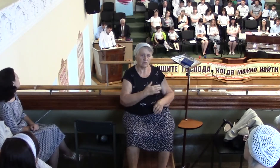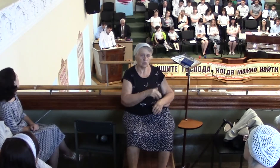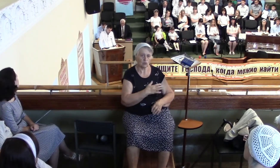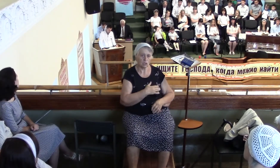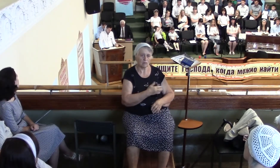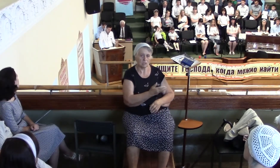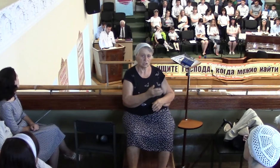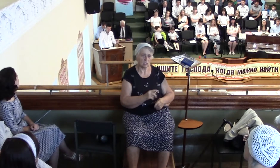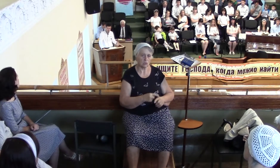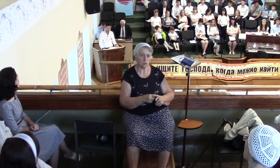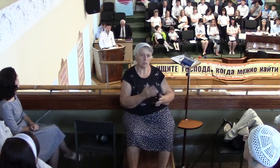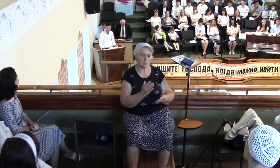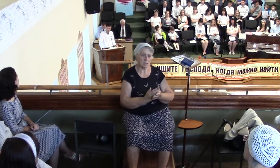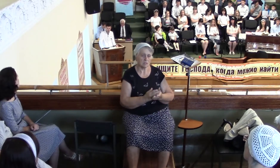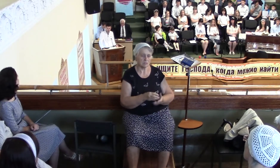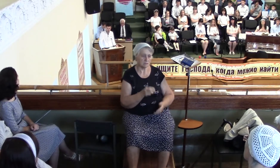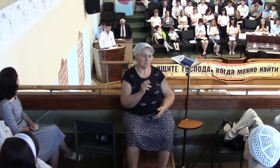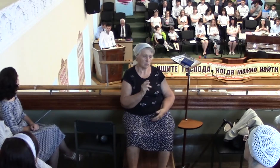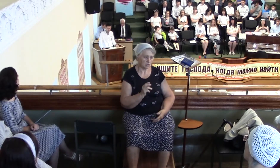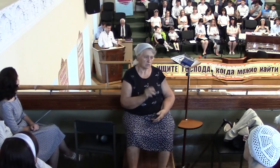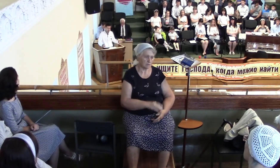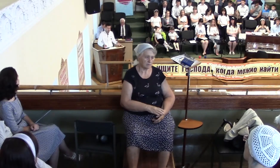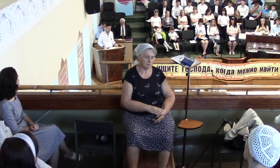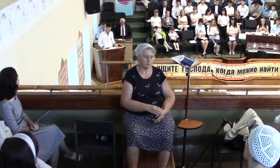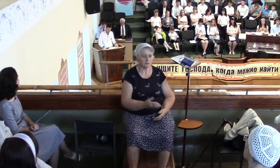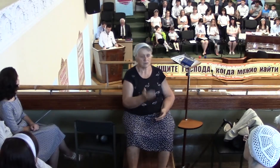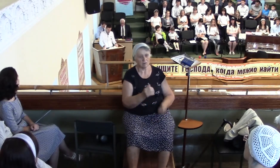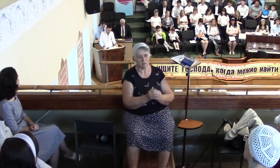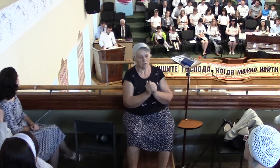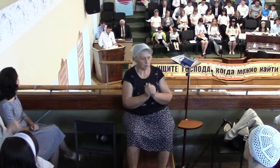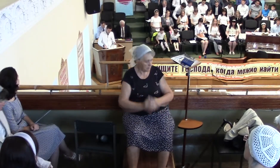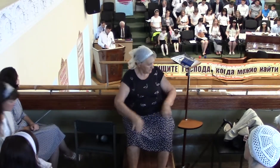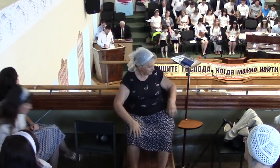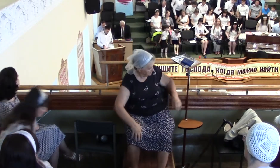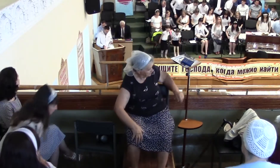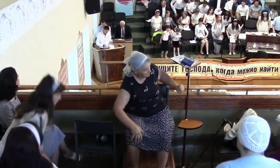душах ваших, которые суть Божия». Давайте в молитвах обратимся к Богу.